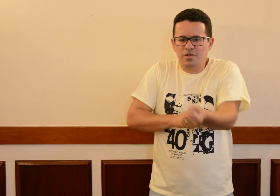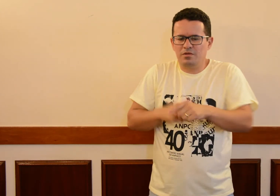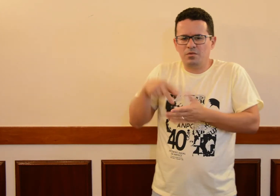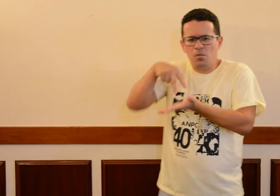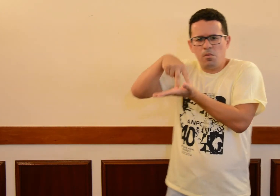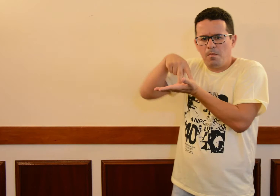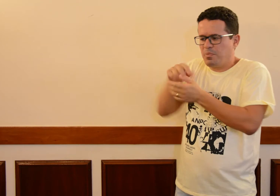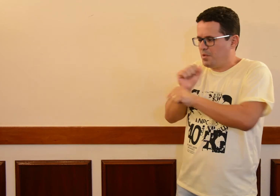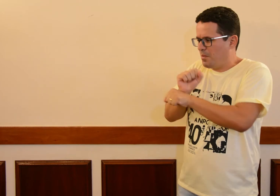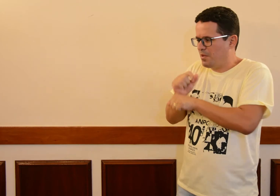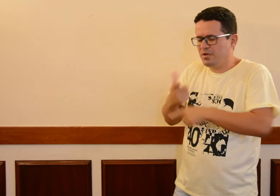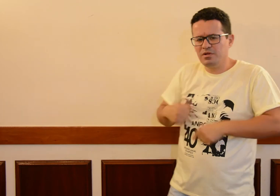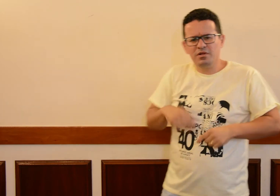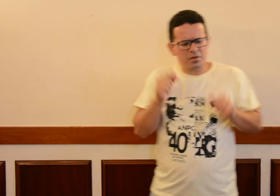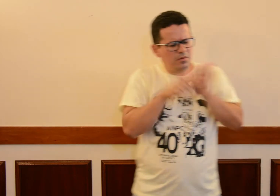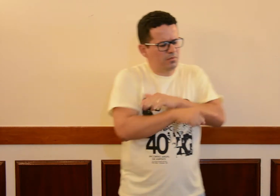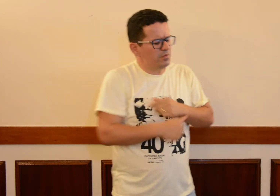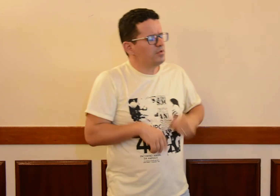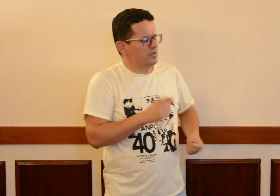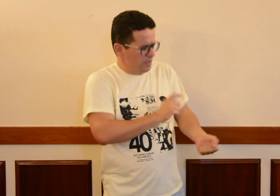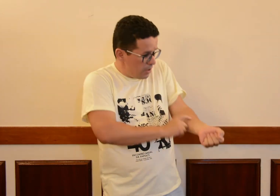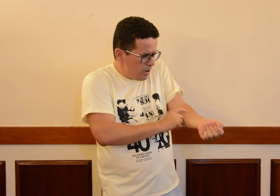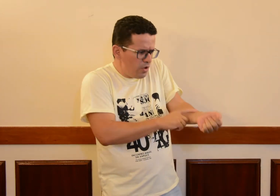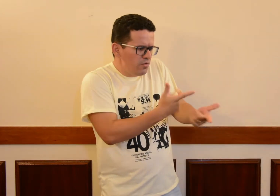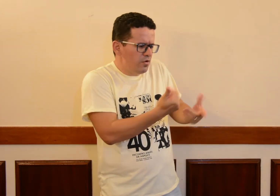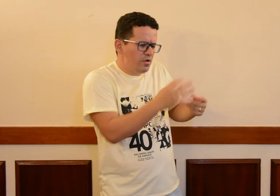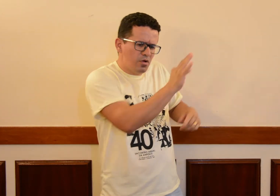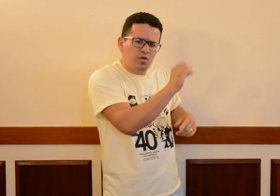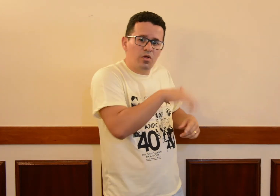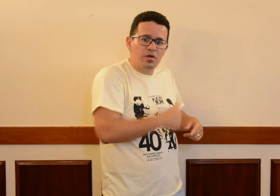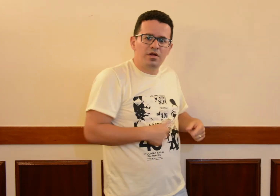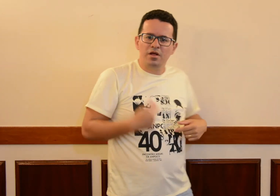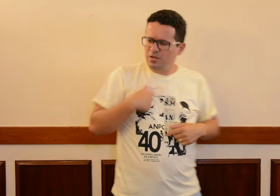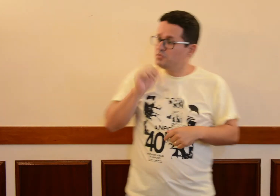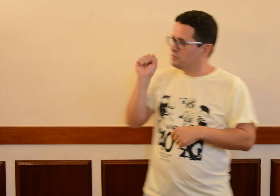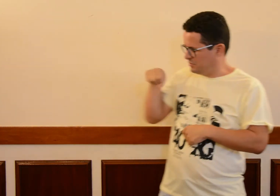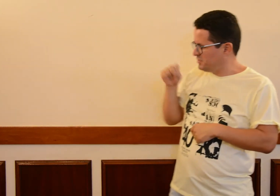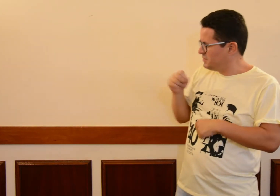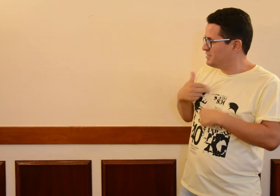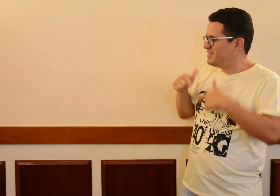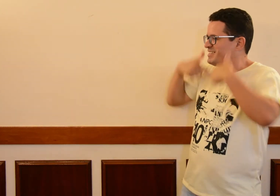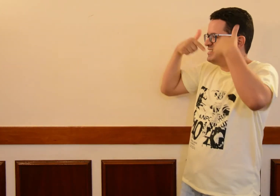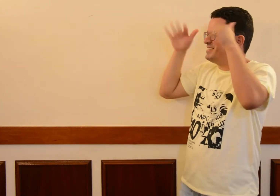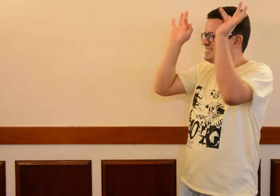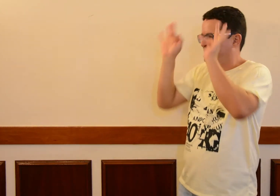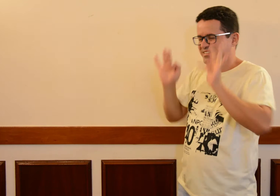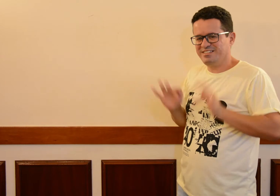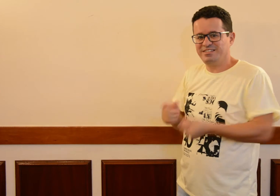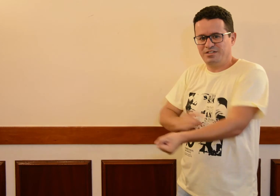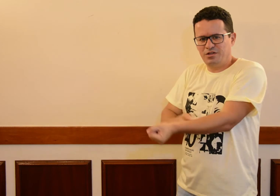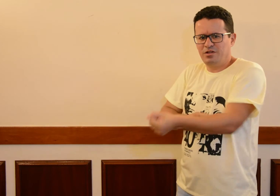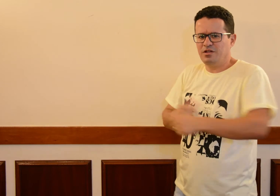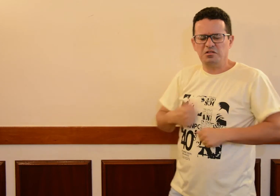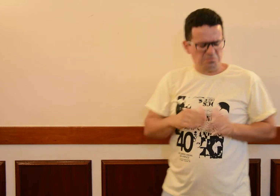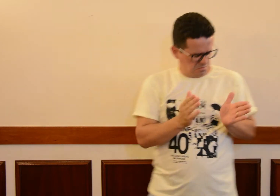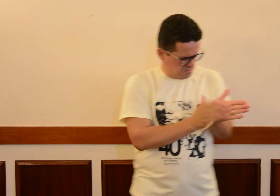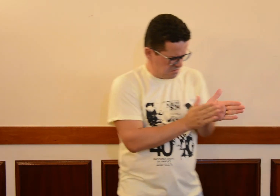daí eu disse, tá nervoso, Tomás? Sim, nervoso de feliz. E eu disse, parabéns, menino, tu merece muito. E